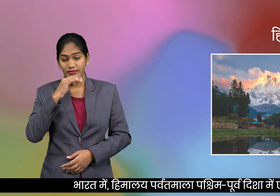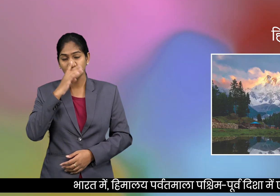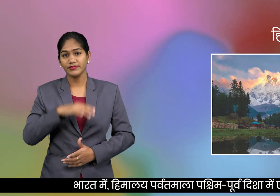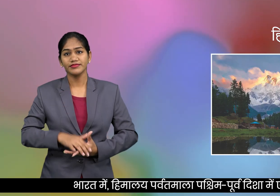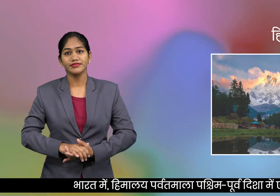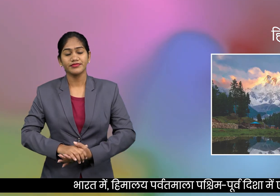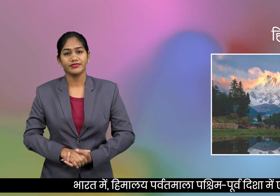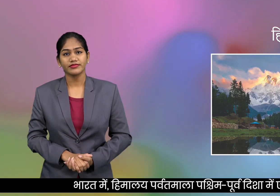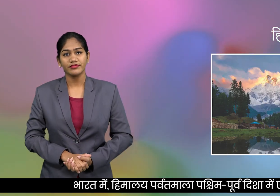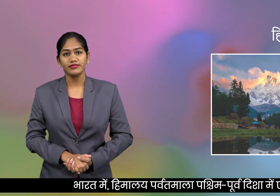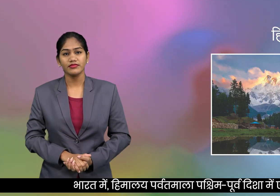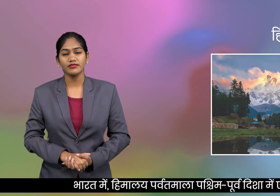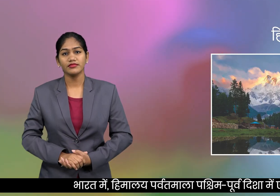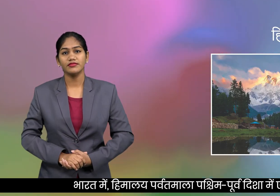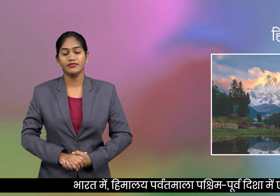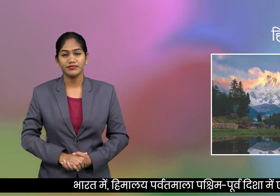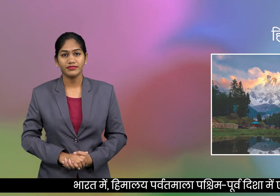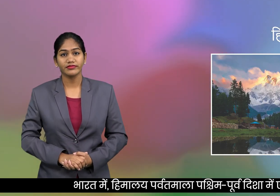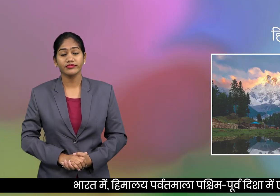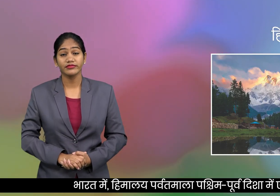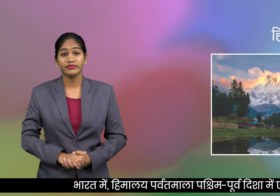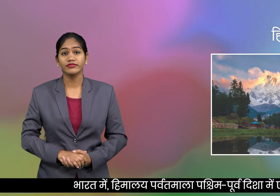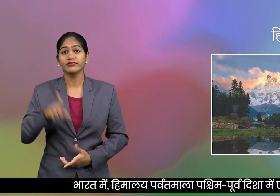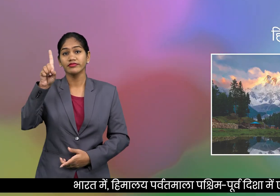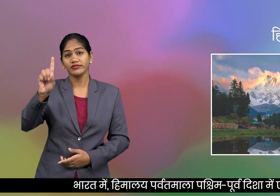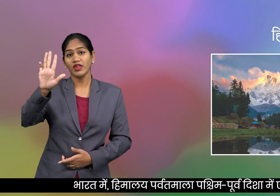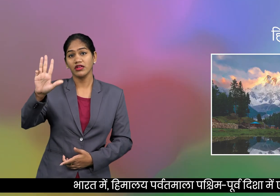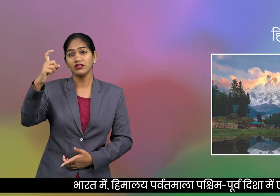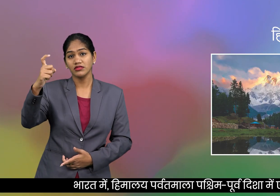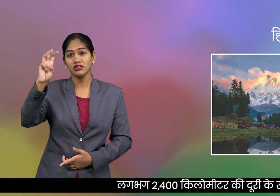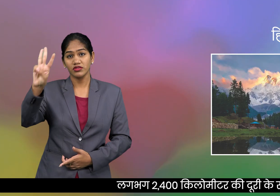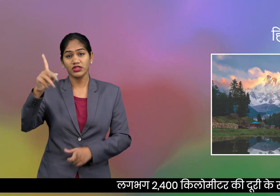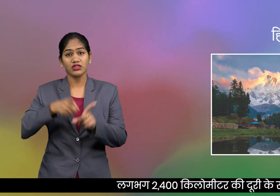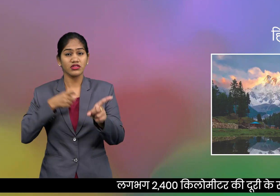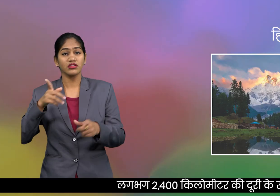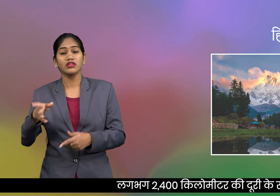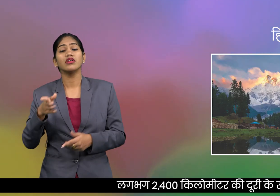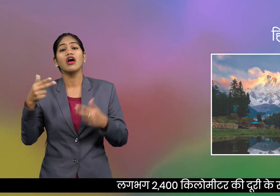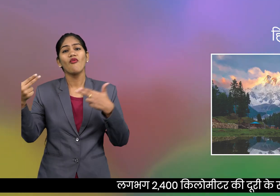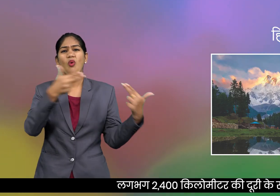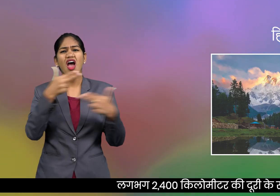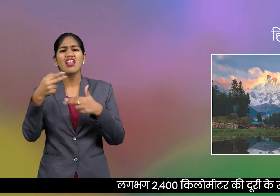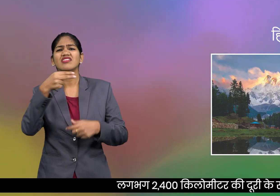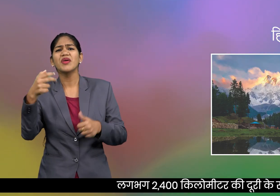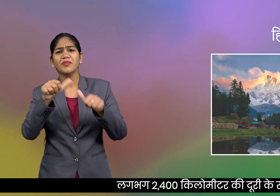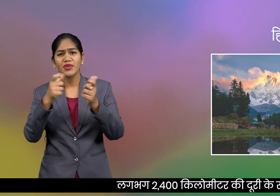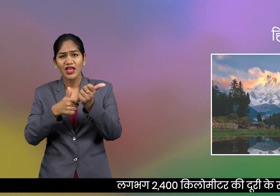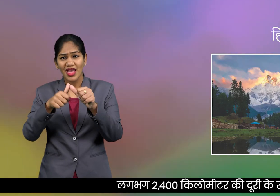एक मेहराब के रूप में लगभग 2400 किलोमीटर